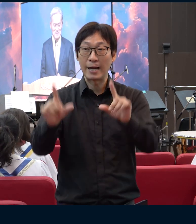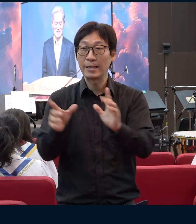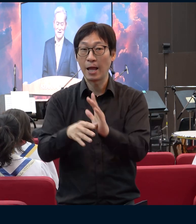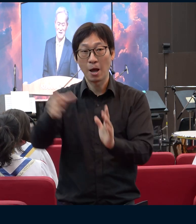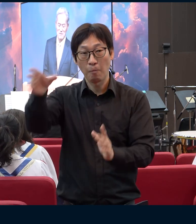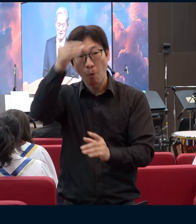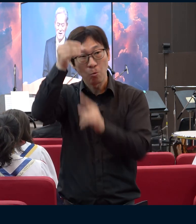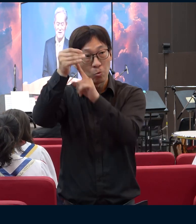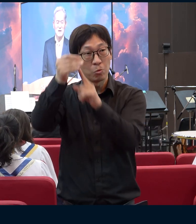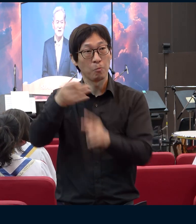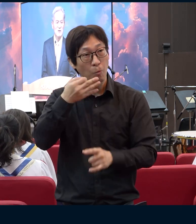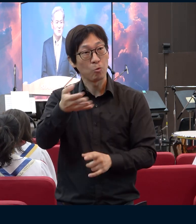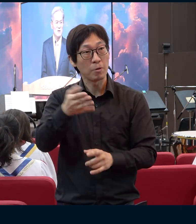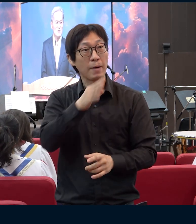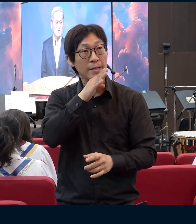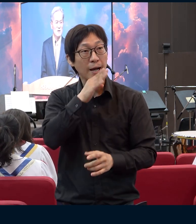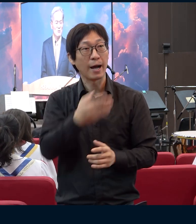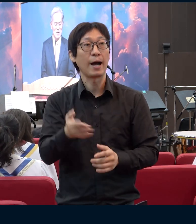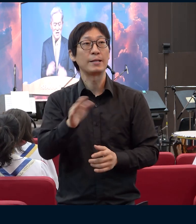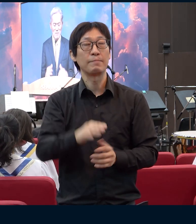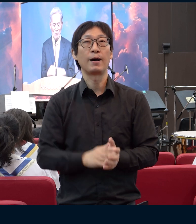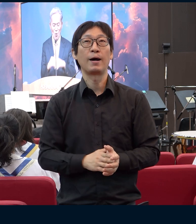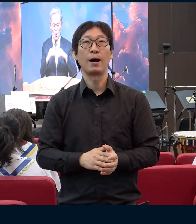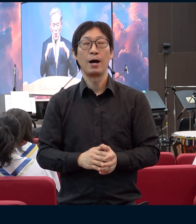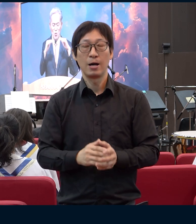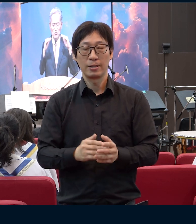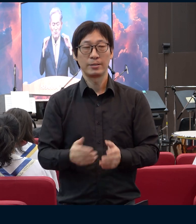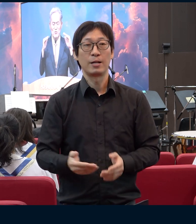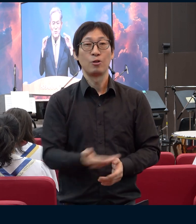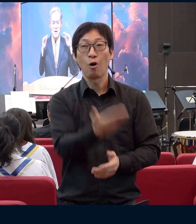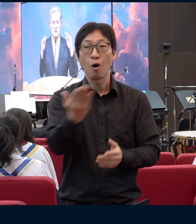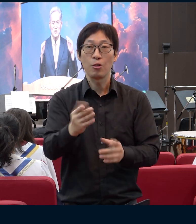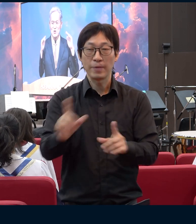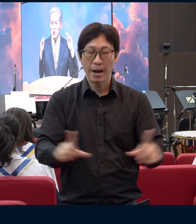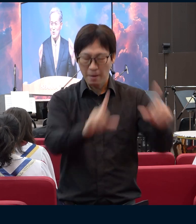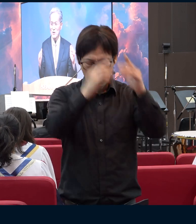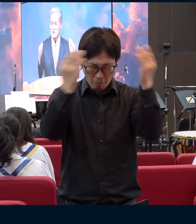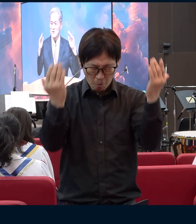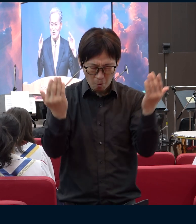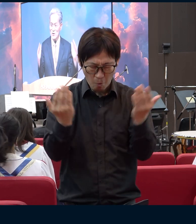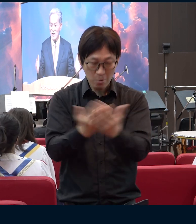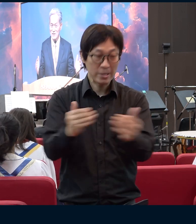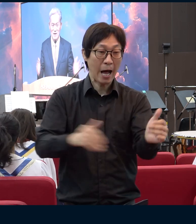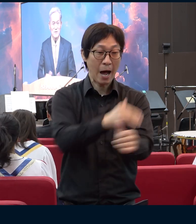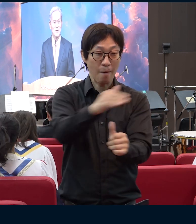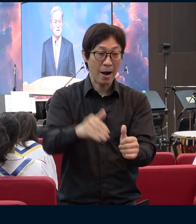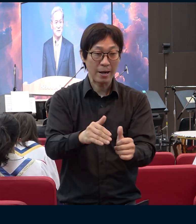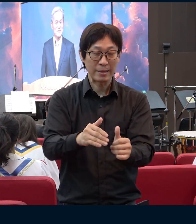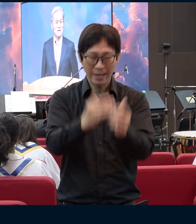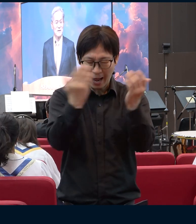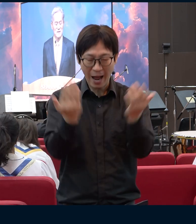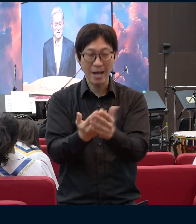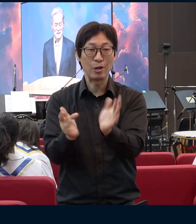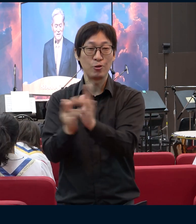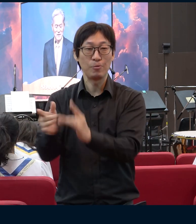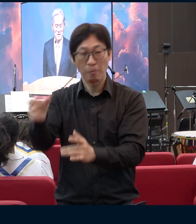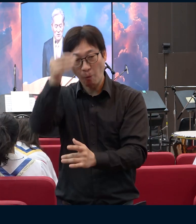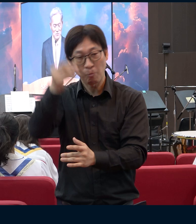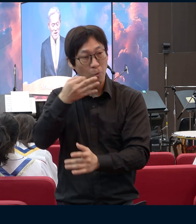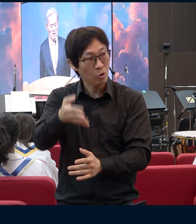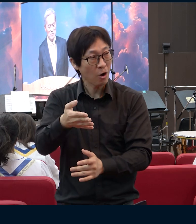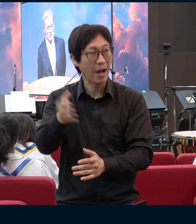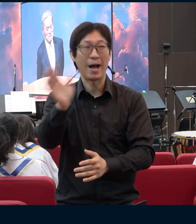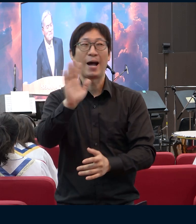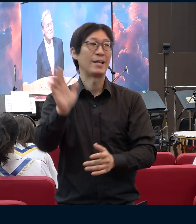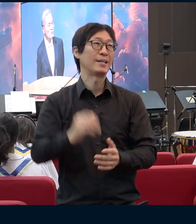분명하지만, 그러나 우리의 삶의 모든 부분에 그것이 적용되는 것은 절대 아니다 하는 거예요.